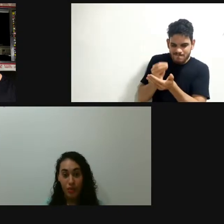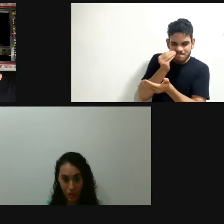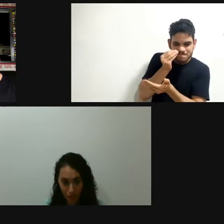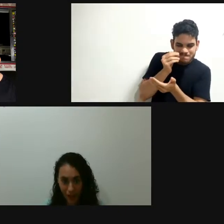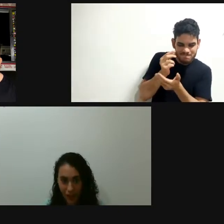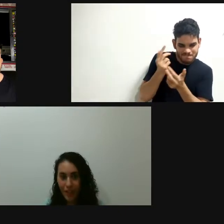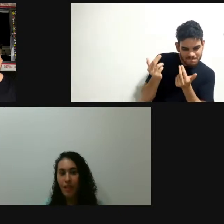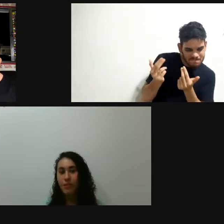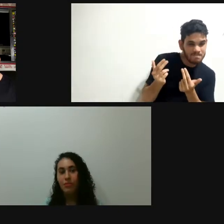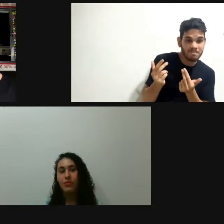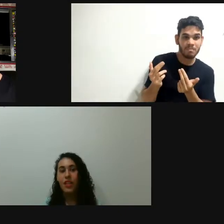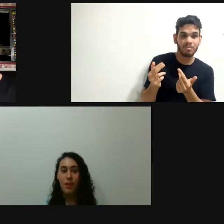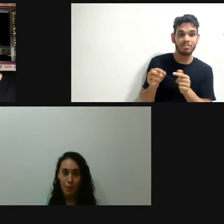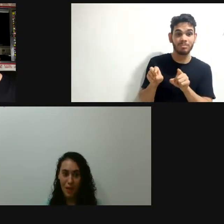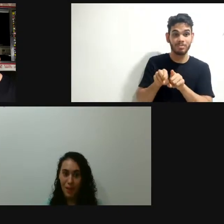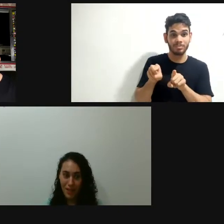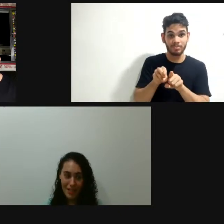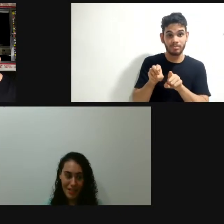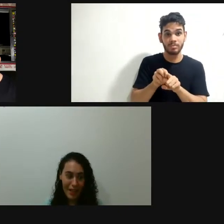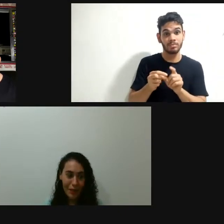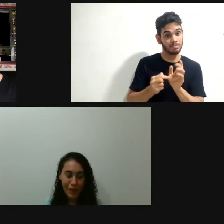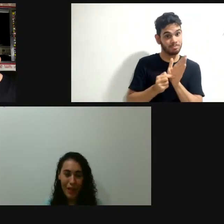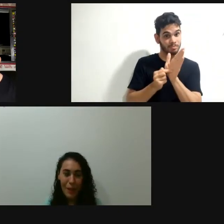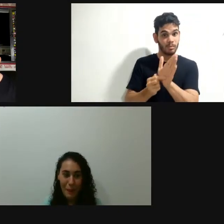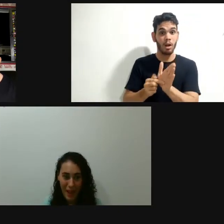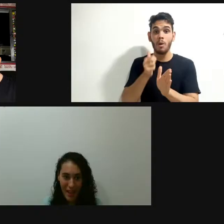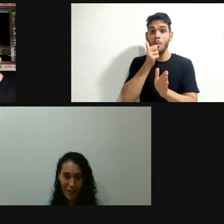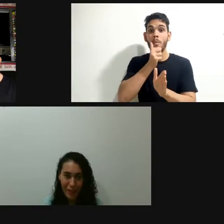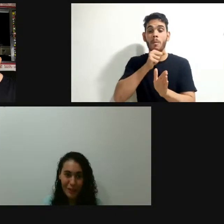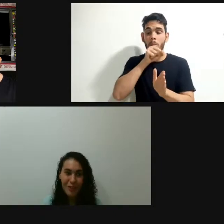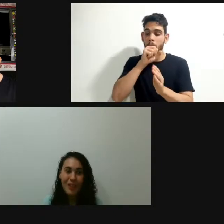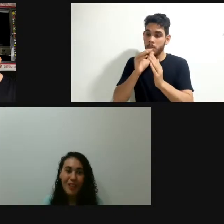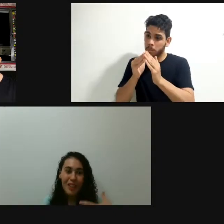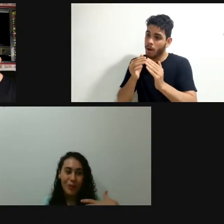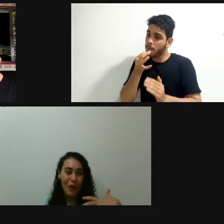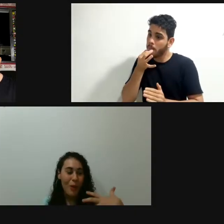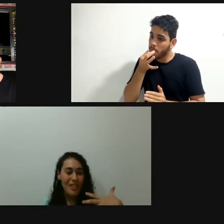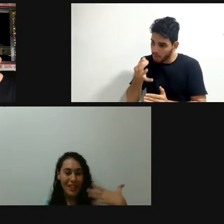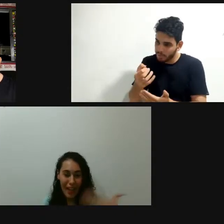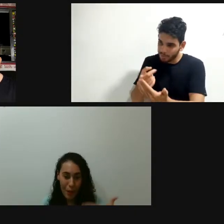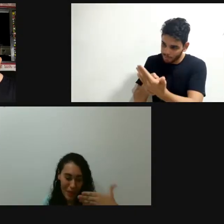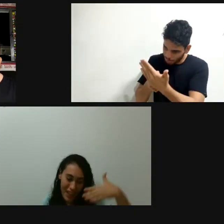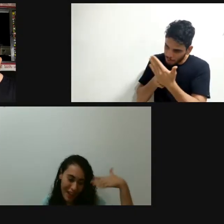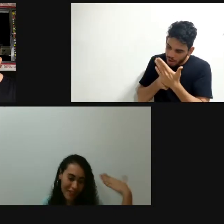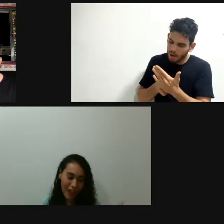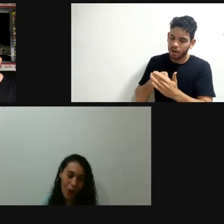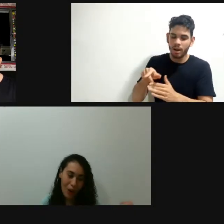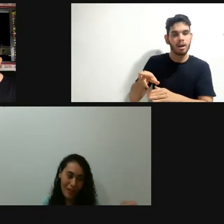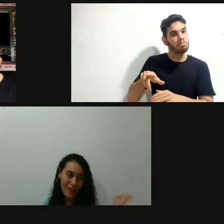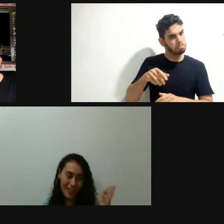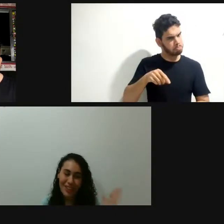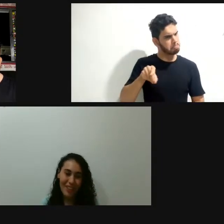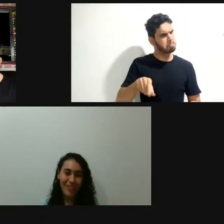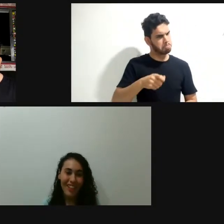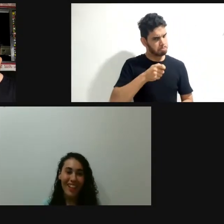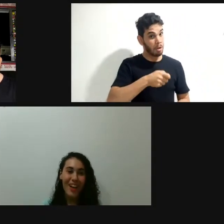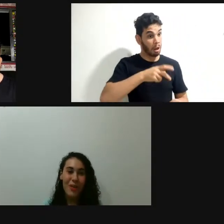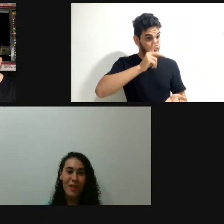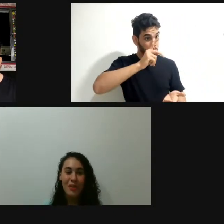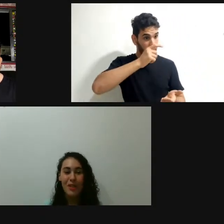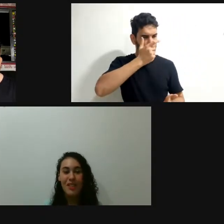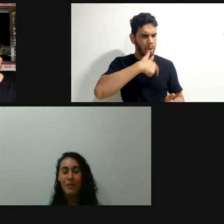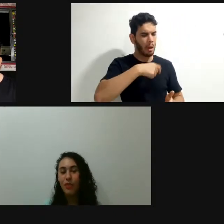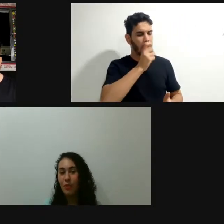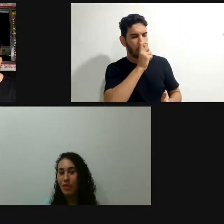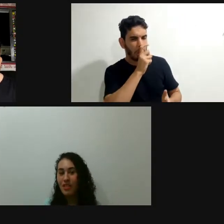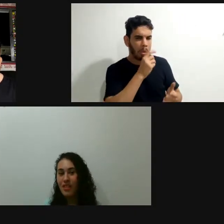ter um feedback, né? E minha mãe é bem sincera quando uma coisa tá ruim, ela fala, ó, isso aqui não tá legal